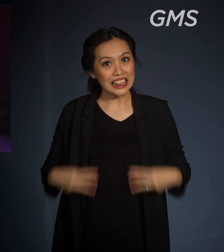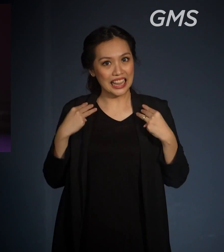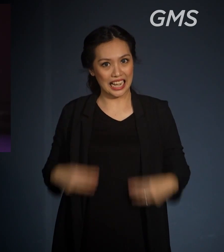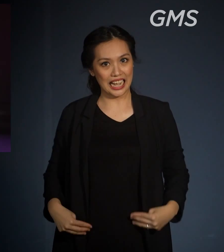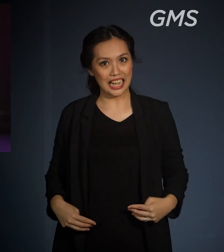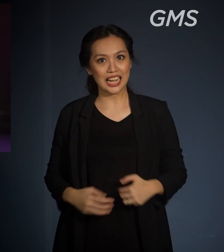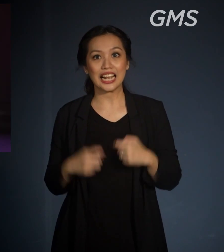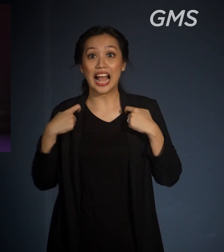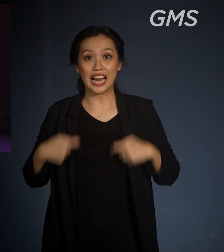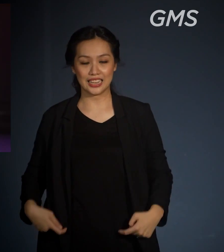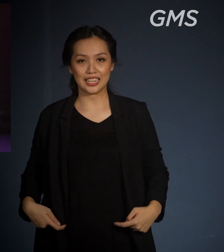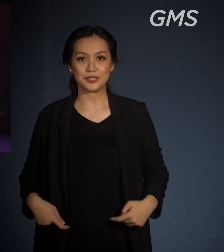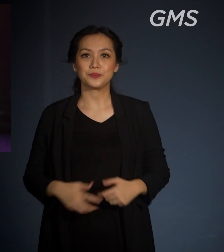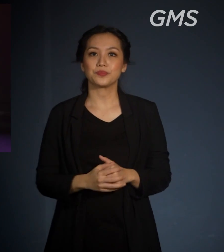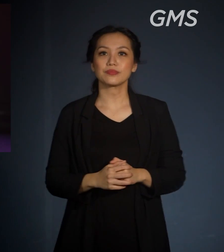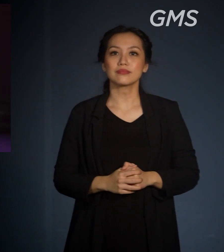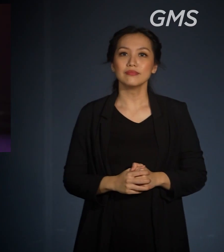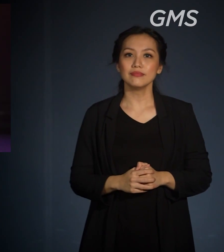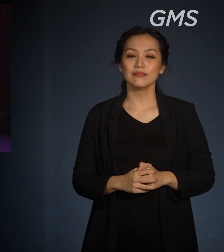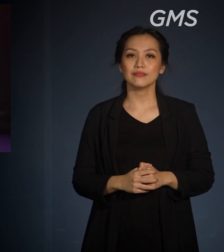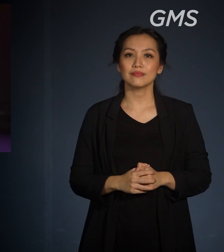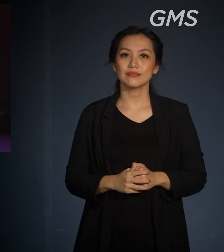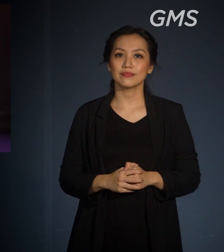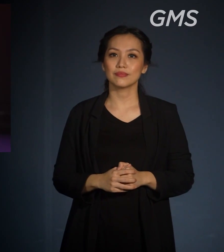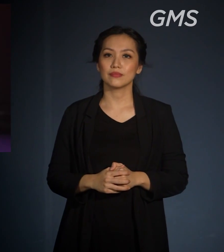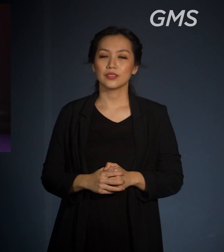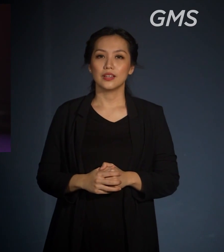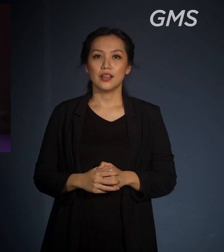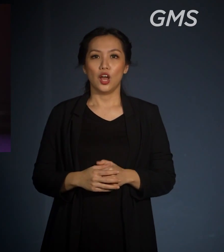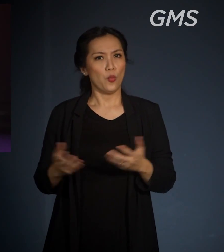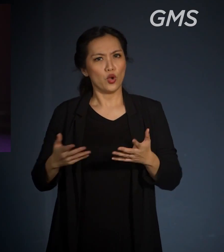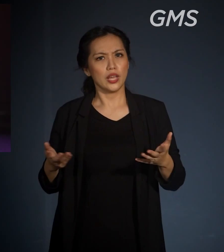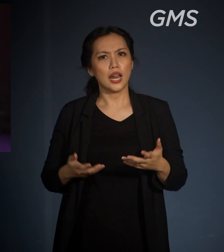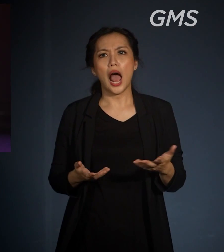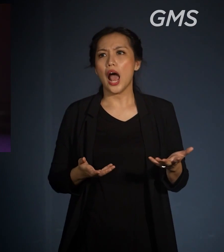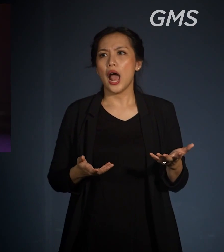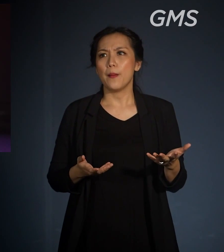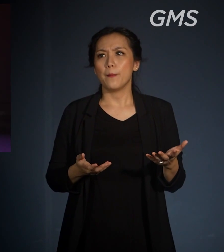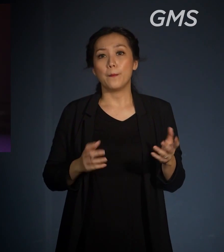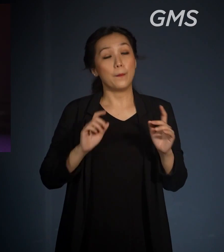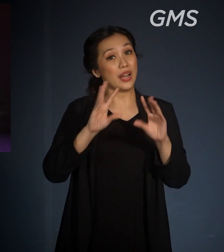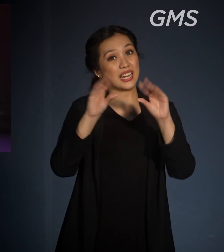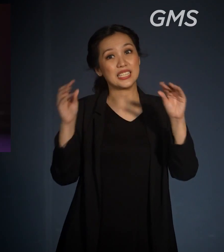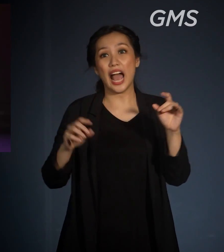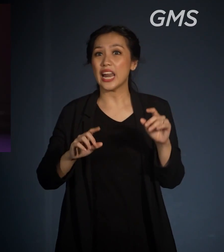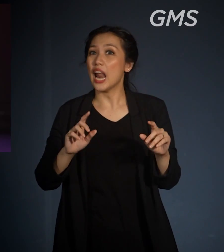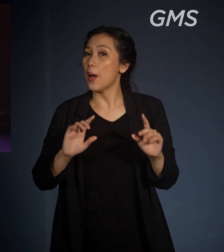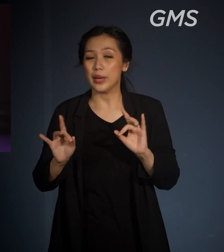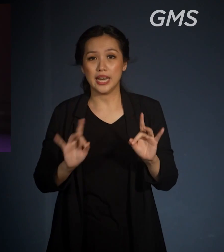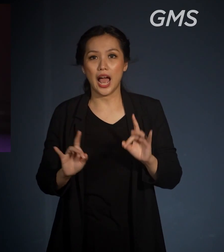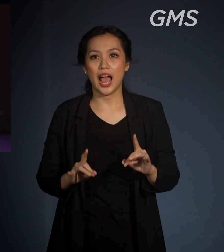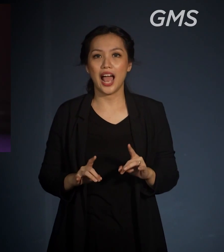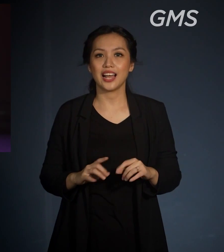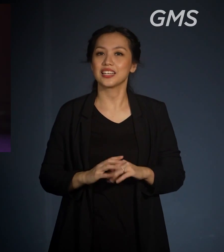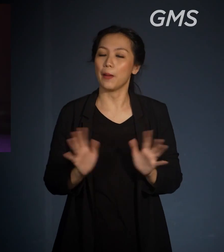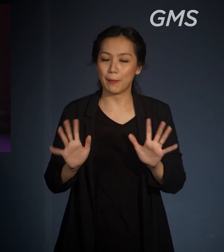Lewat pekerjaan yang kita emban, entahkah Anda pengusaha atau profesional, apapun profesinya. Yang keempat